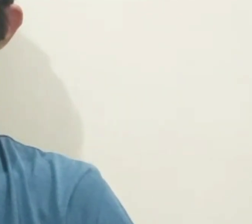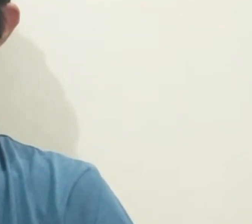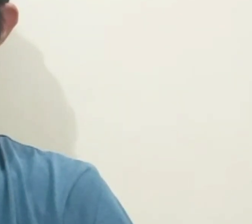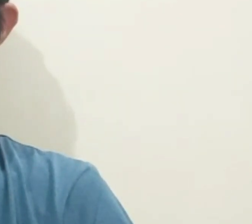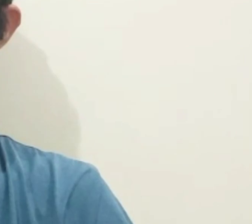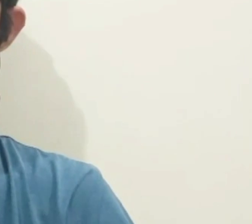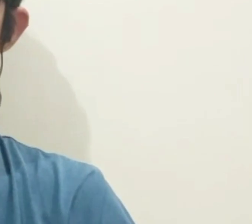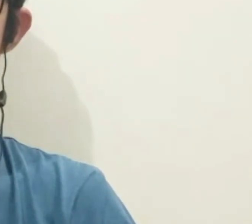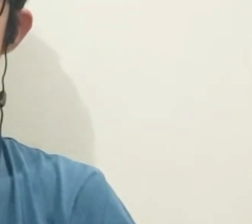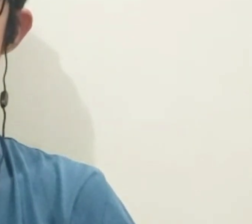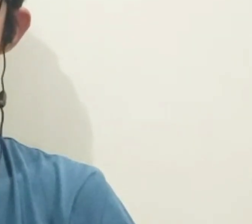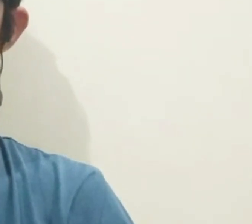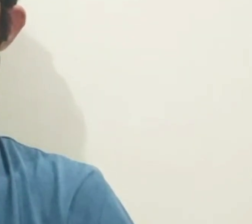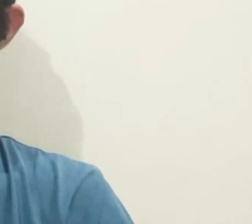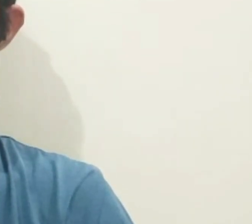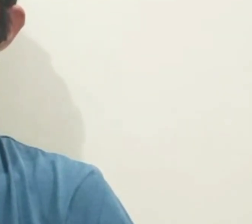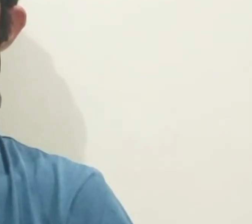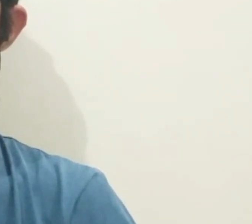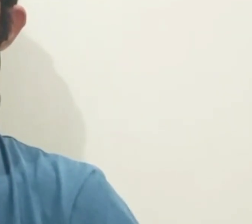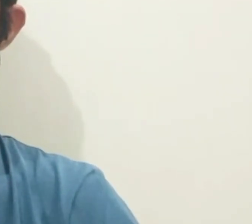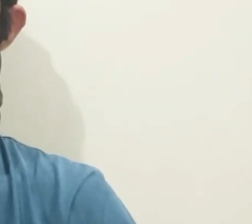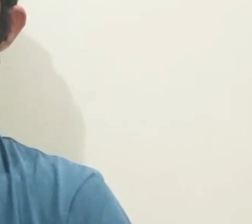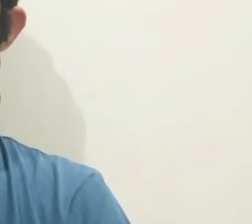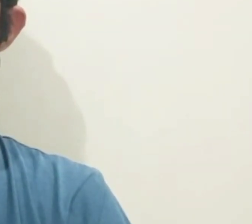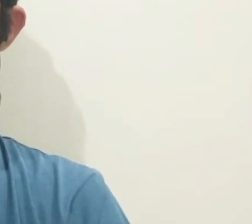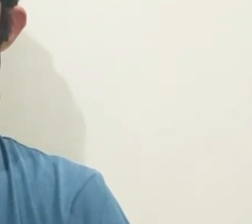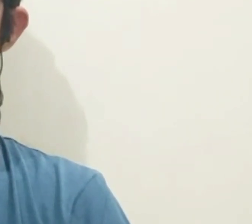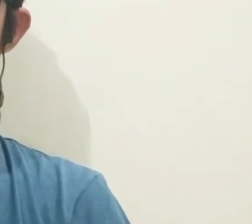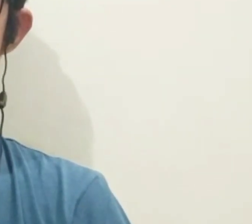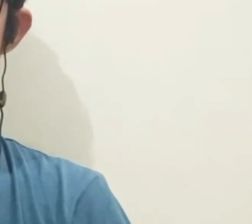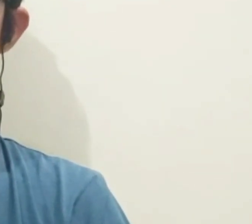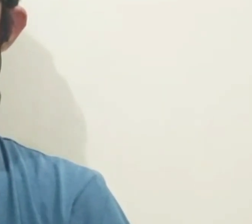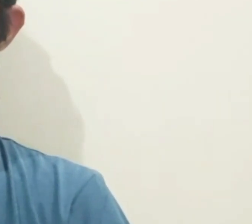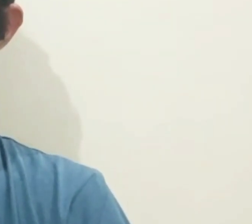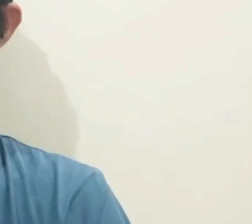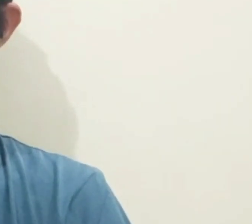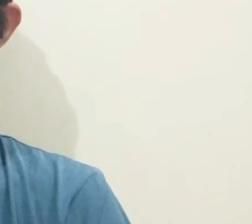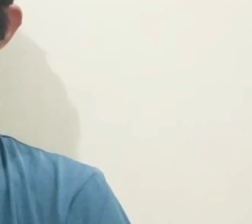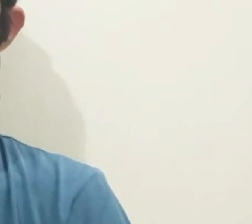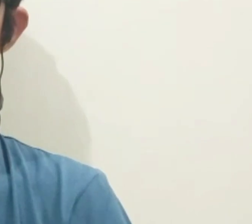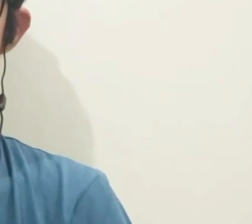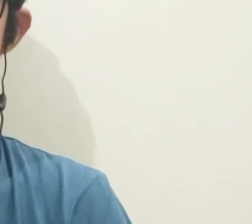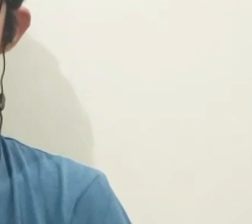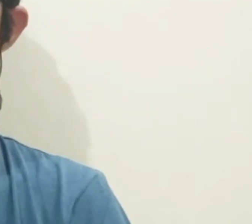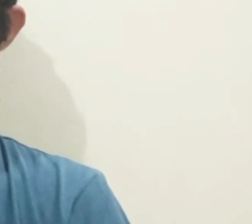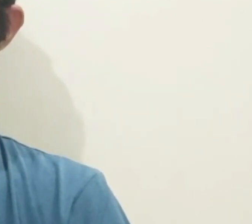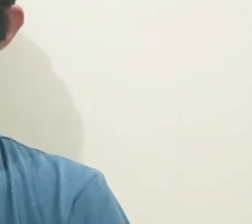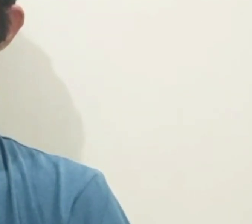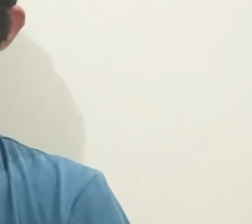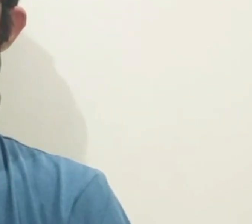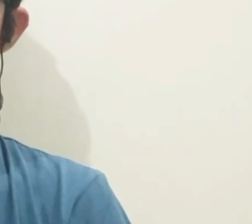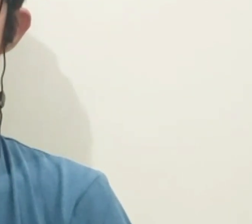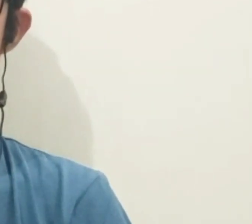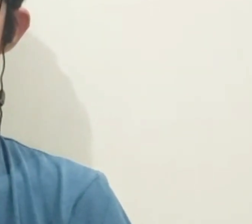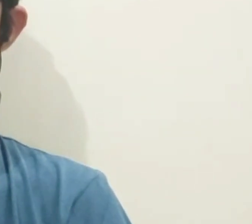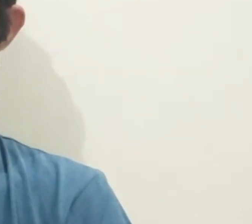kalau hidup saya ini punya arti, dan saya semakin punya tujuan untuk tetap hidup dalam terang. Dan karena pelayanan, saya